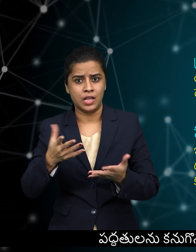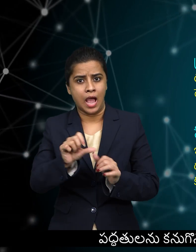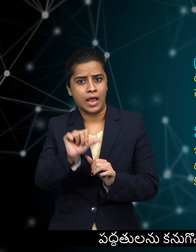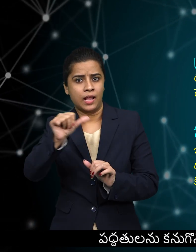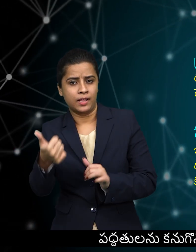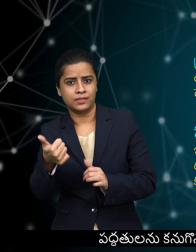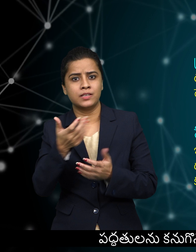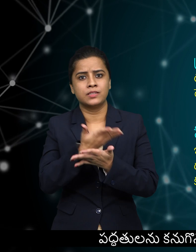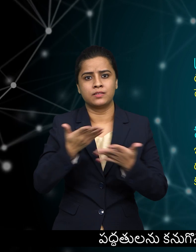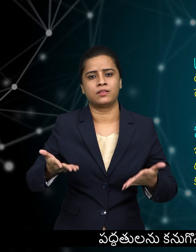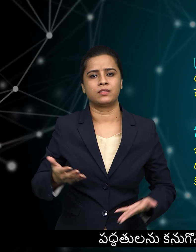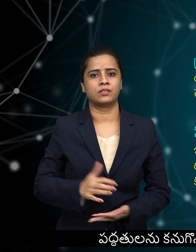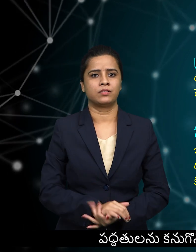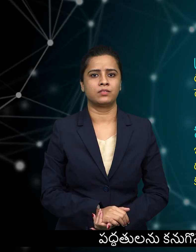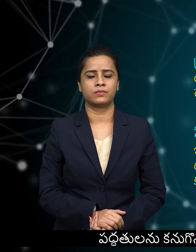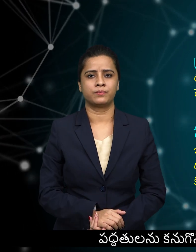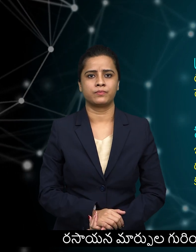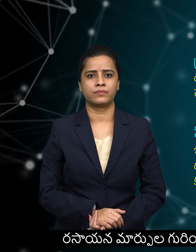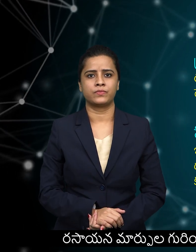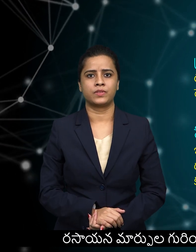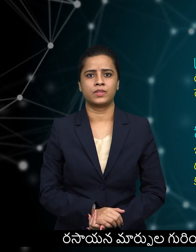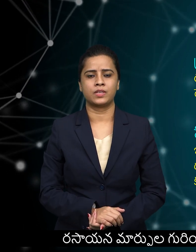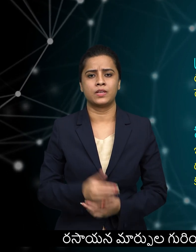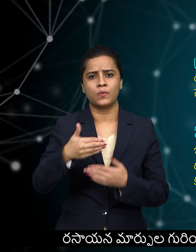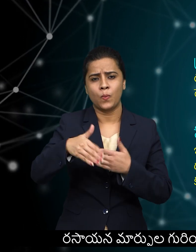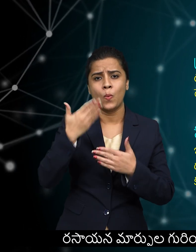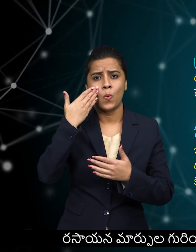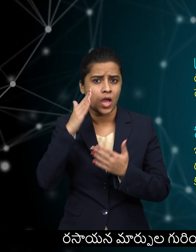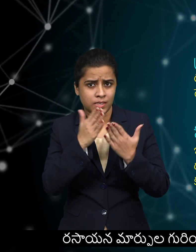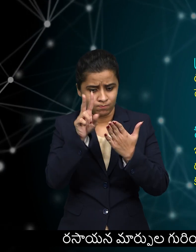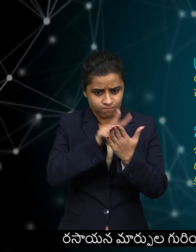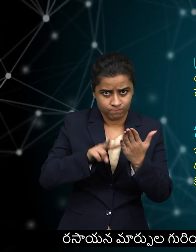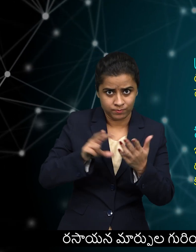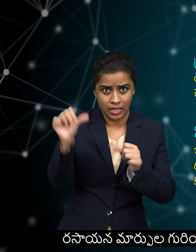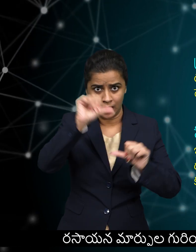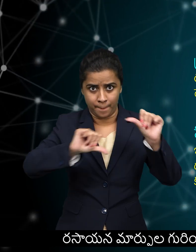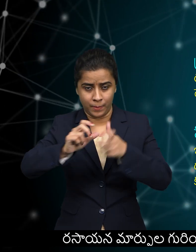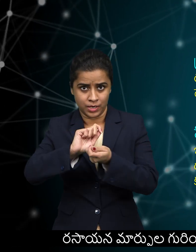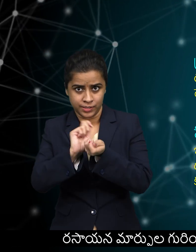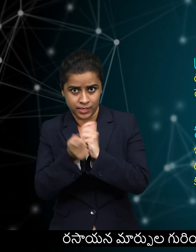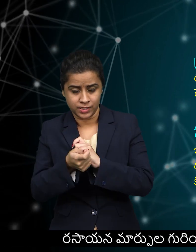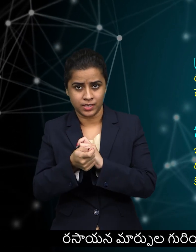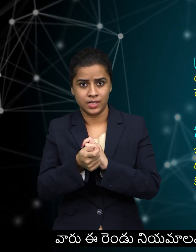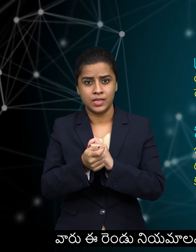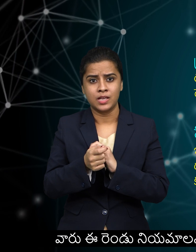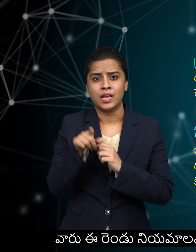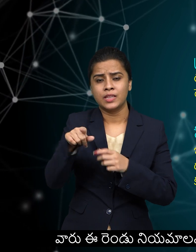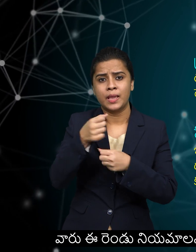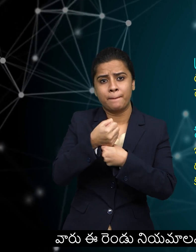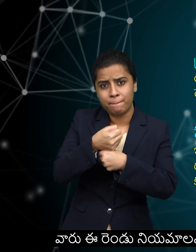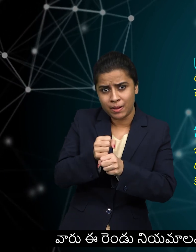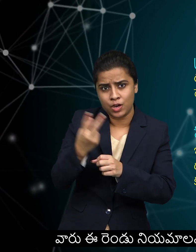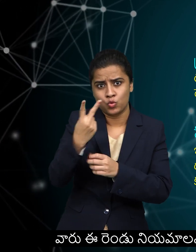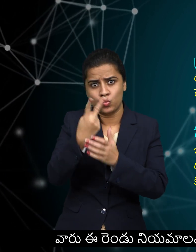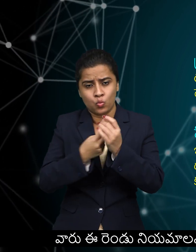పద్ధతులను కనుగొనడానికి ప్రయత్నిస్తున్నారు. రసాయన మార్పుల గురించి వారి అధ్యయనాల సమయంలో వారు ఈ